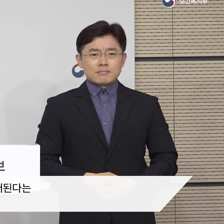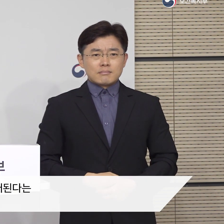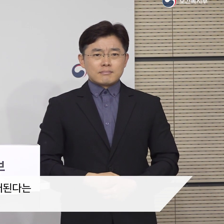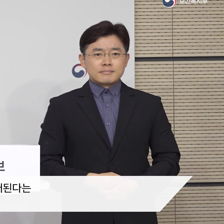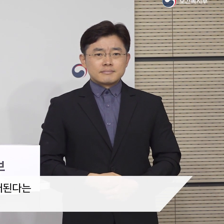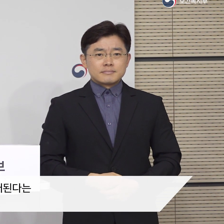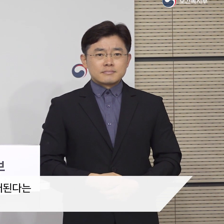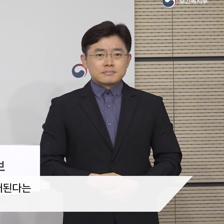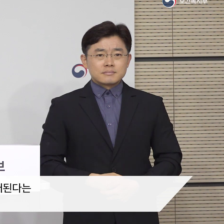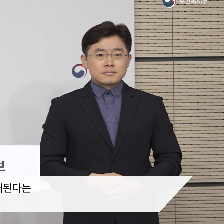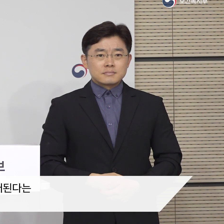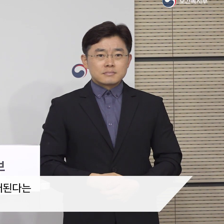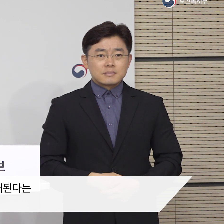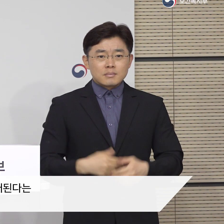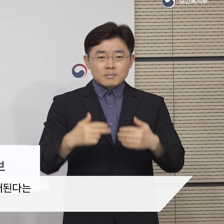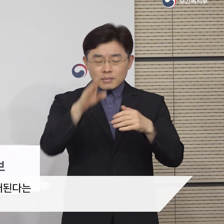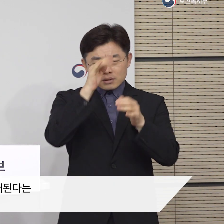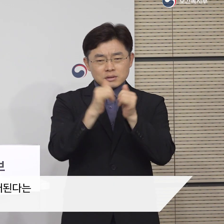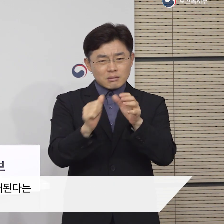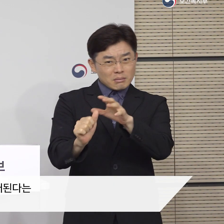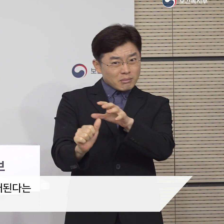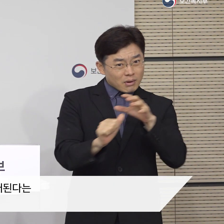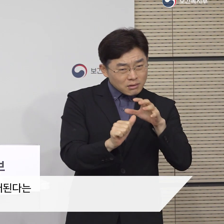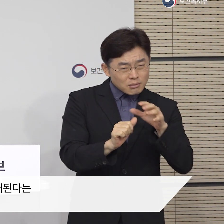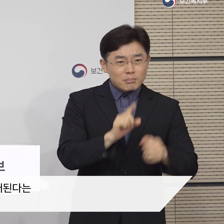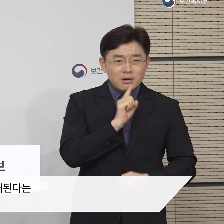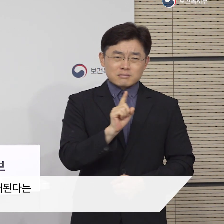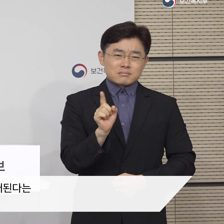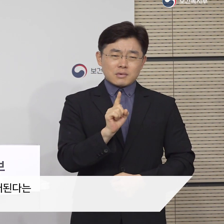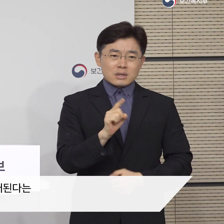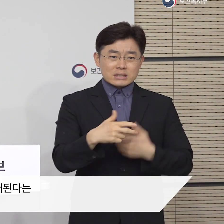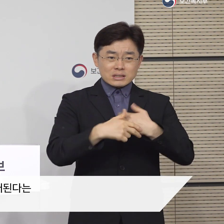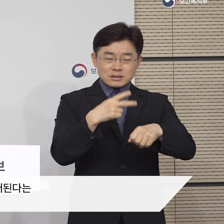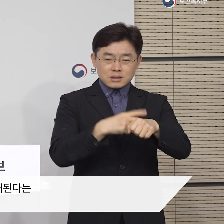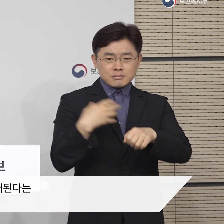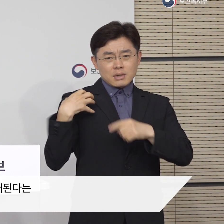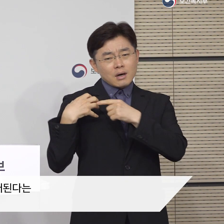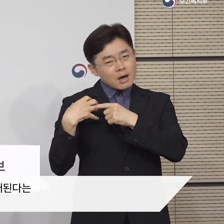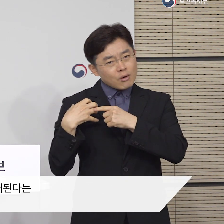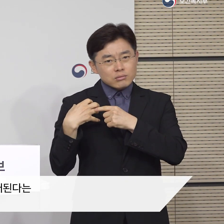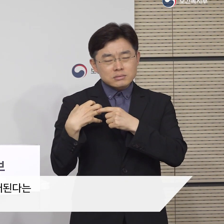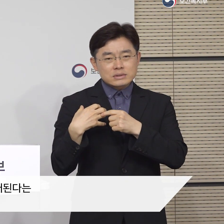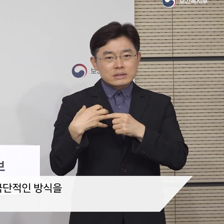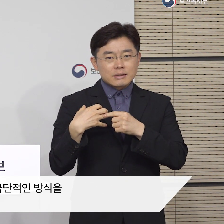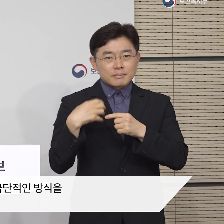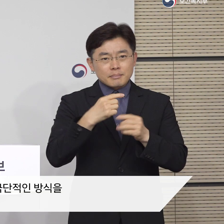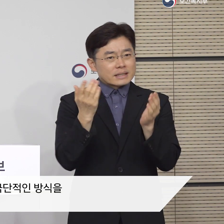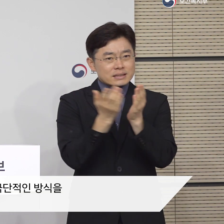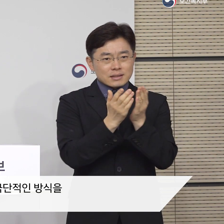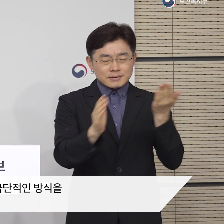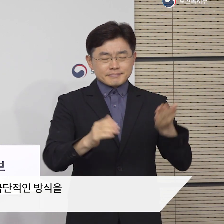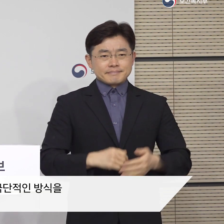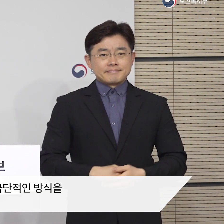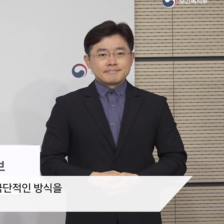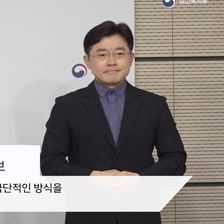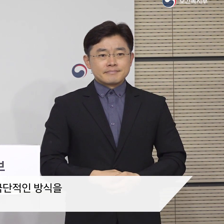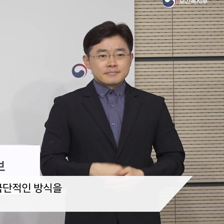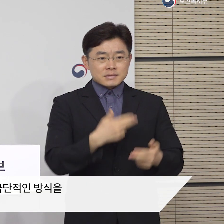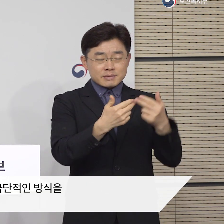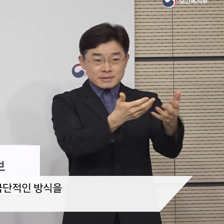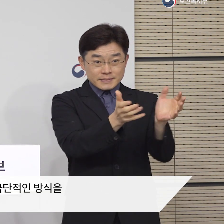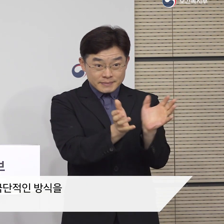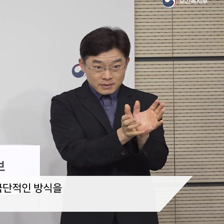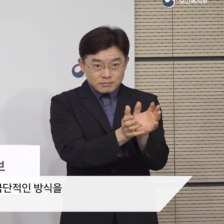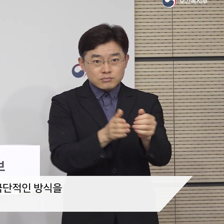이러한 방식은 의사 본연의 사명에도 위배된다는 사실을 유념해 주시고 의사협회는 환자들의